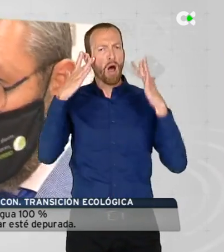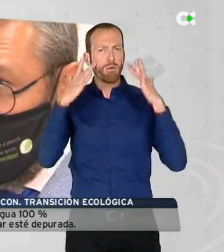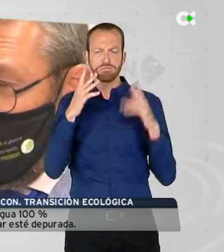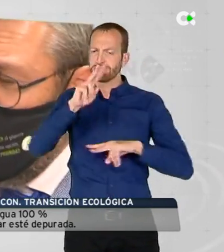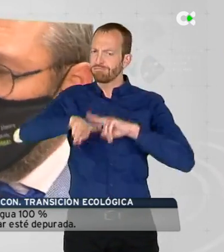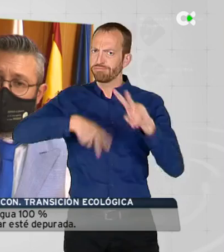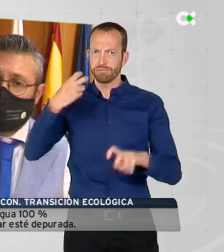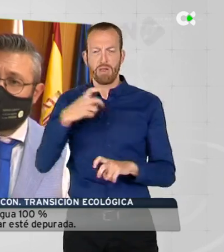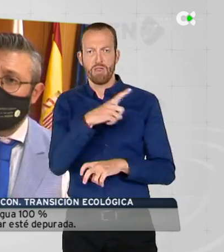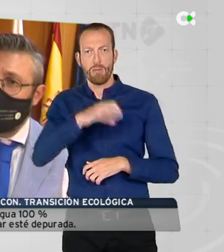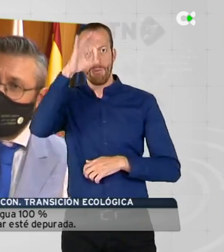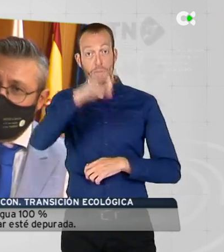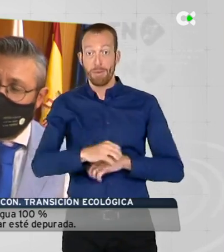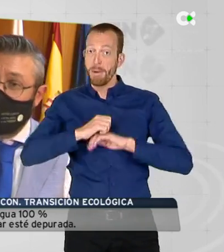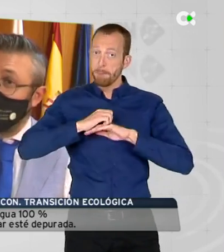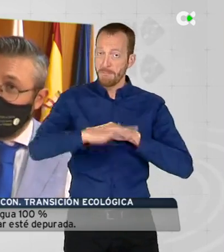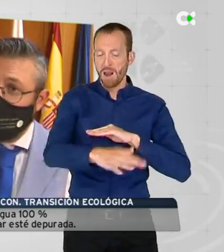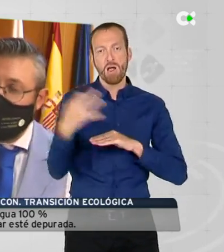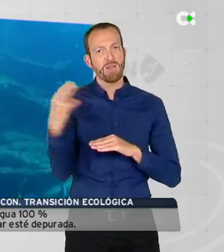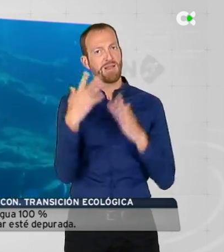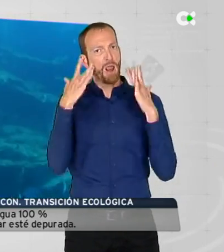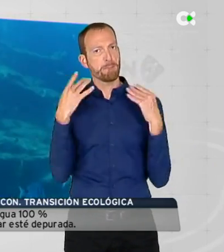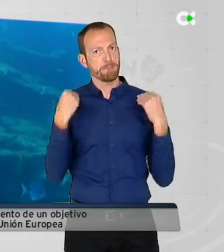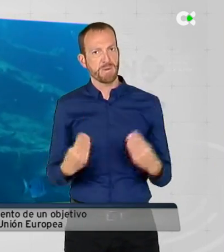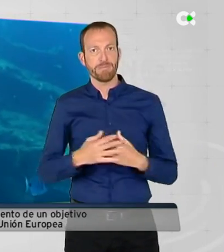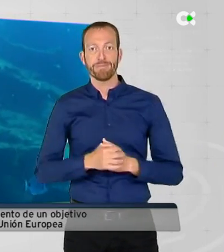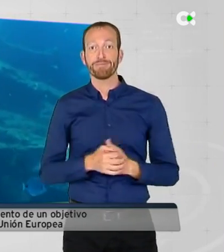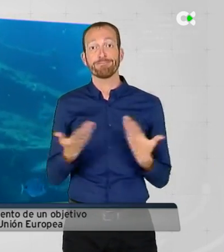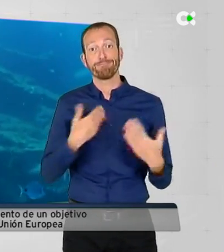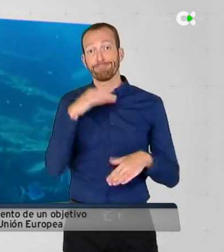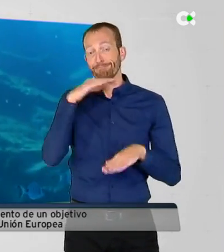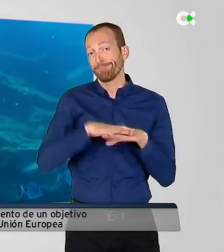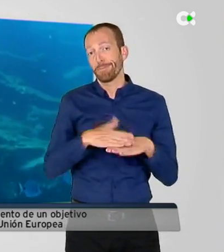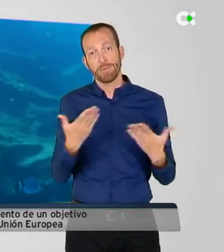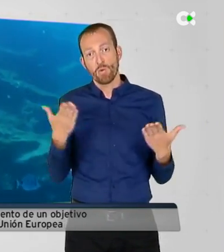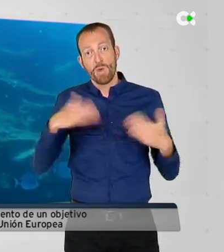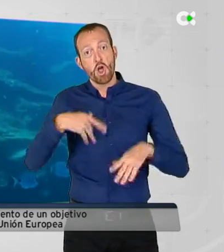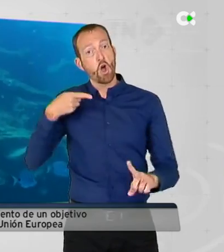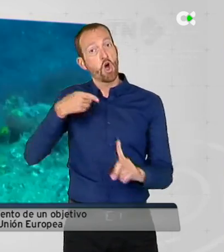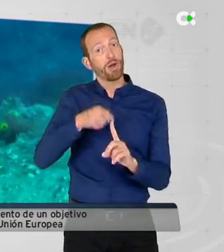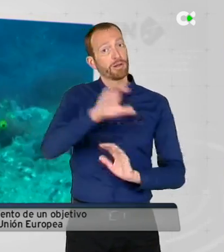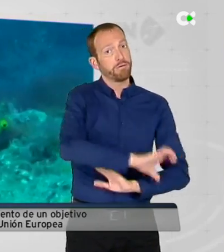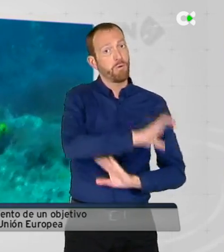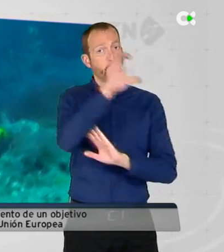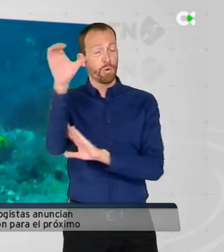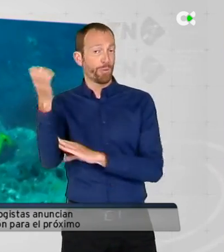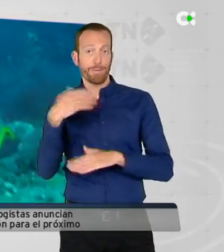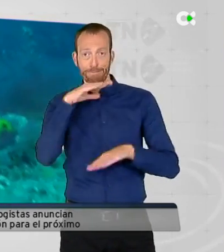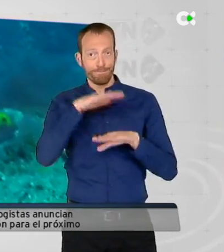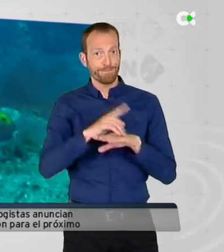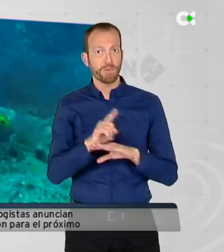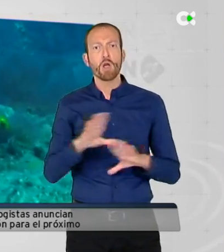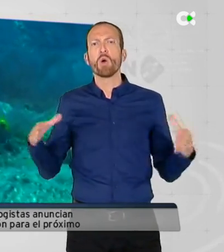que se tire al mar esté depurada. Por ese incumplimiento de un objetivo fijado por la Unión Europea,